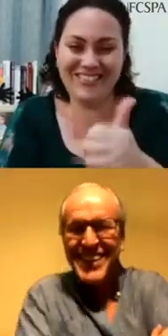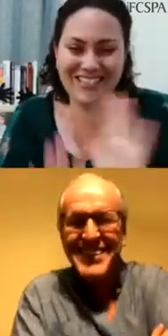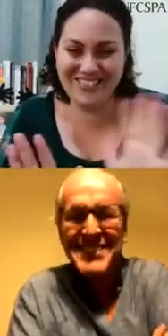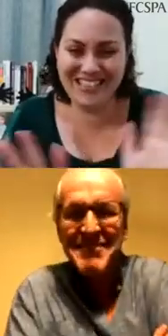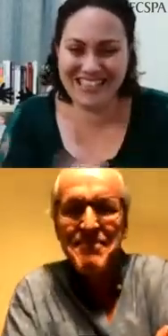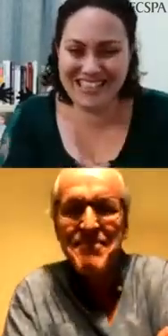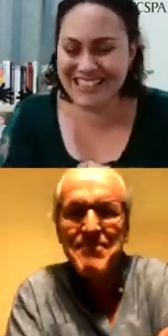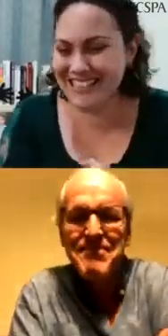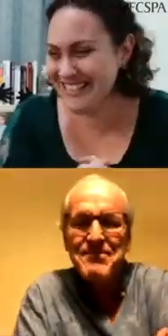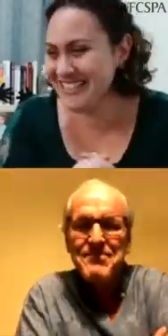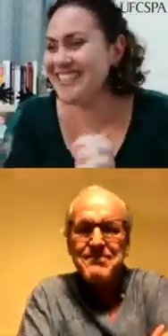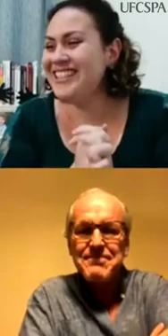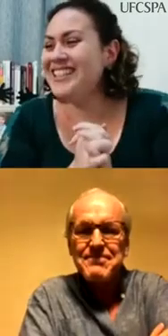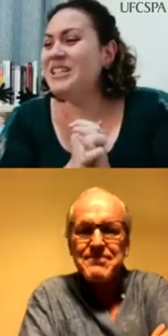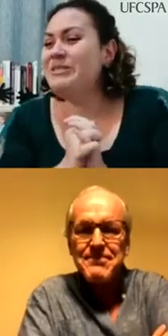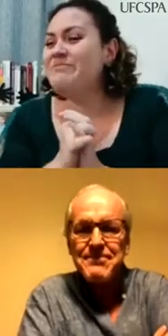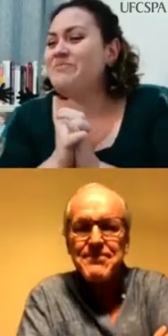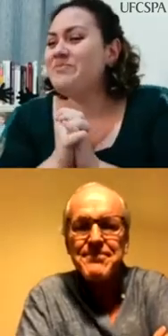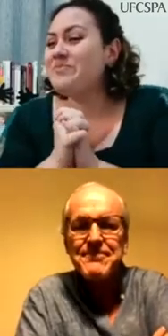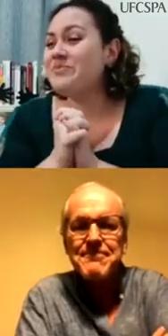tem problema.